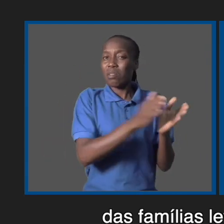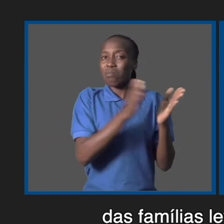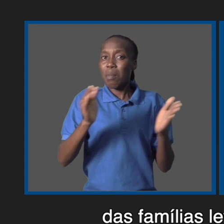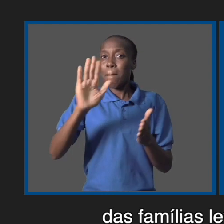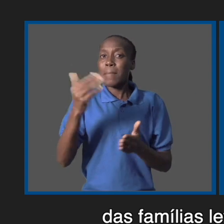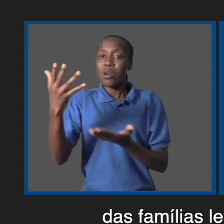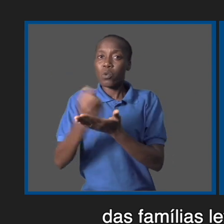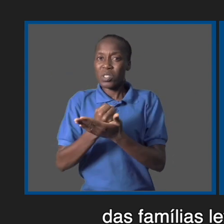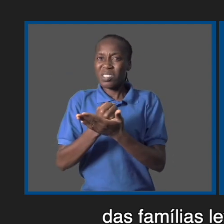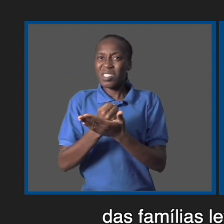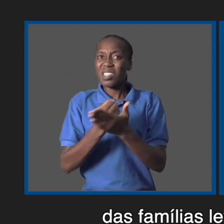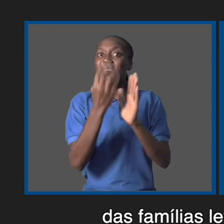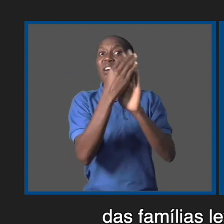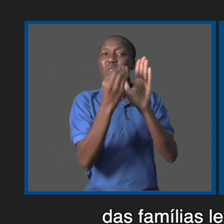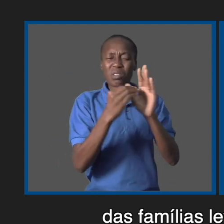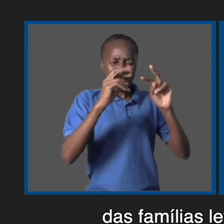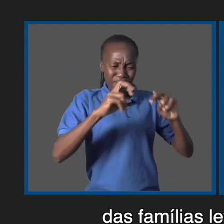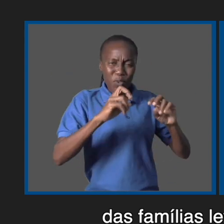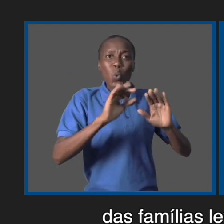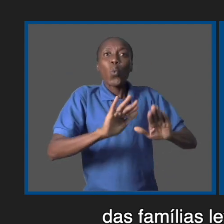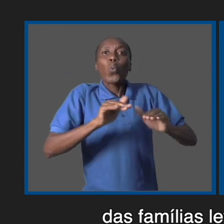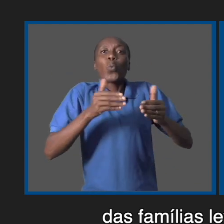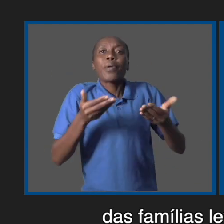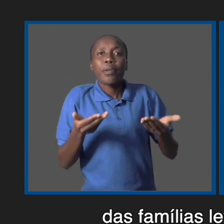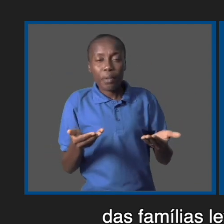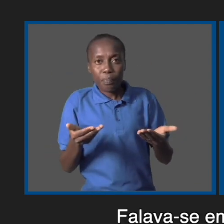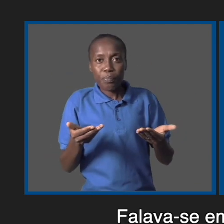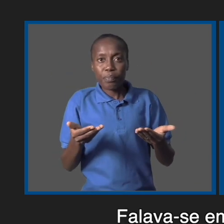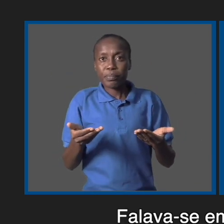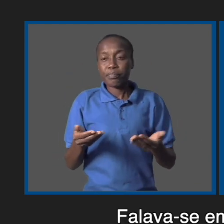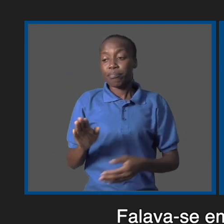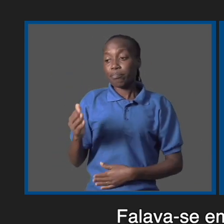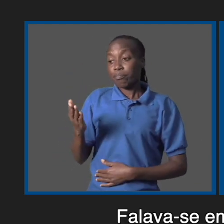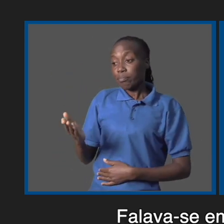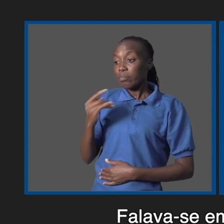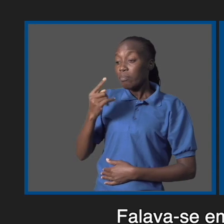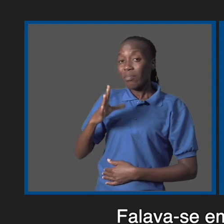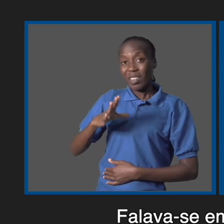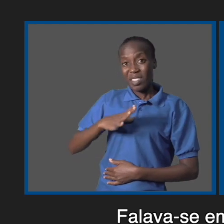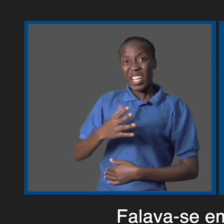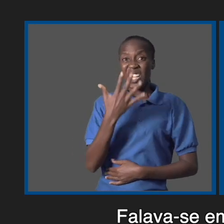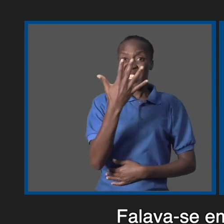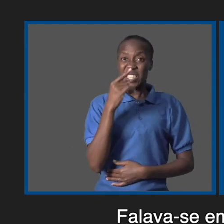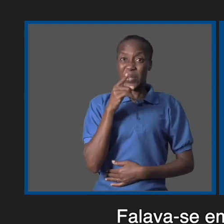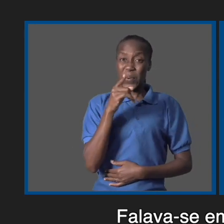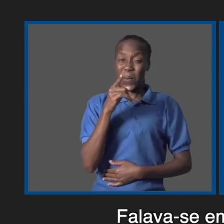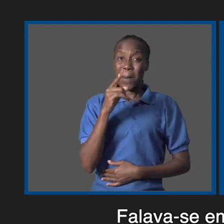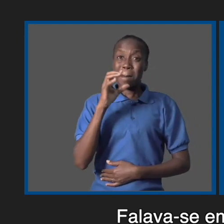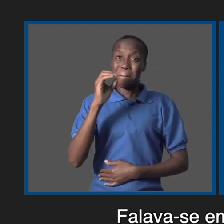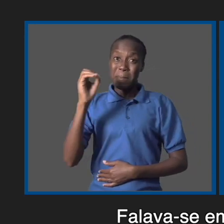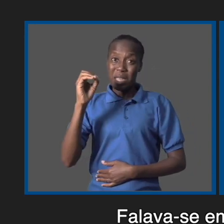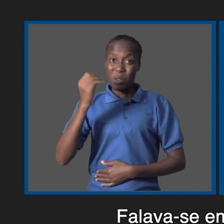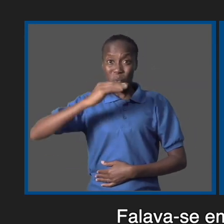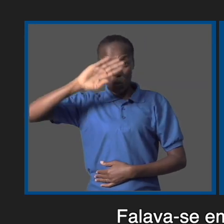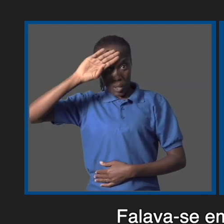anos para conseguir chegar a um diagnóstico. Falava-se em cinco mil doenças